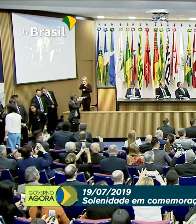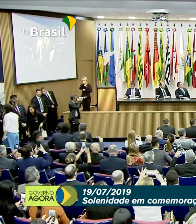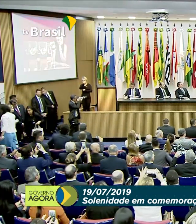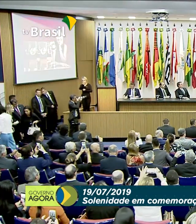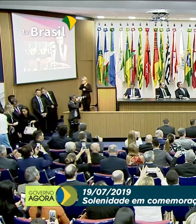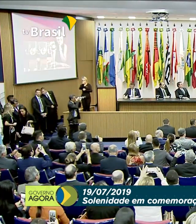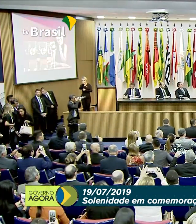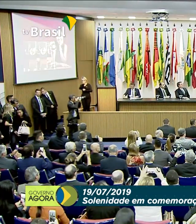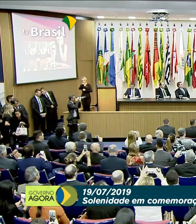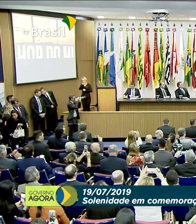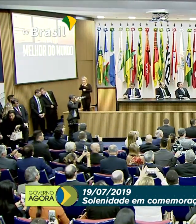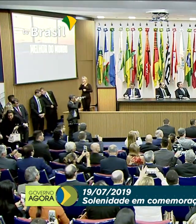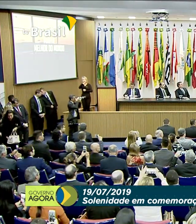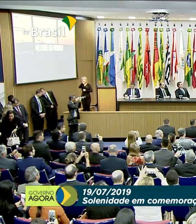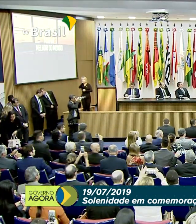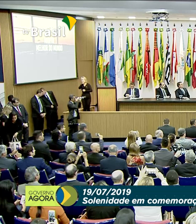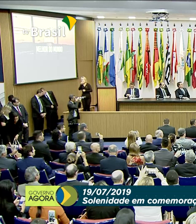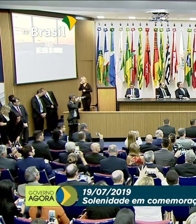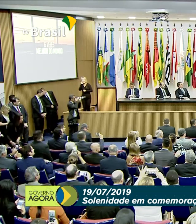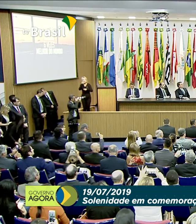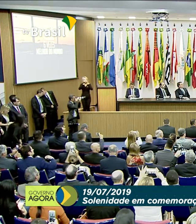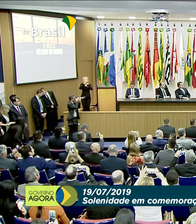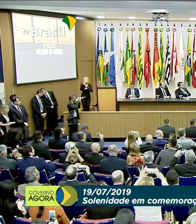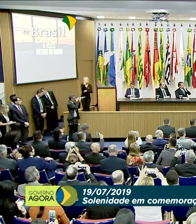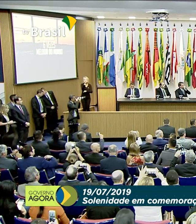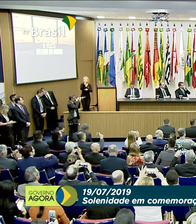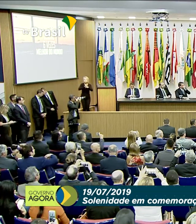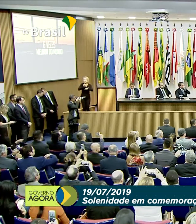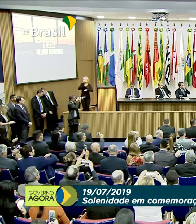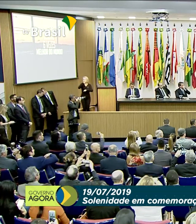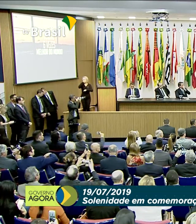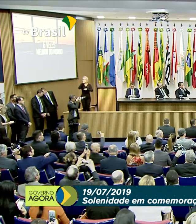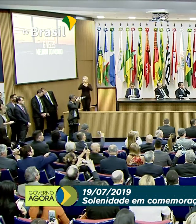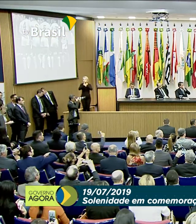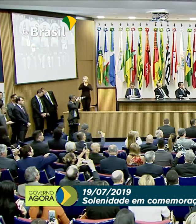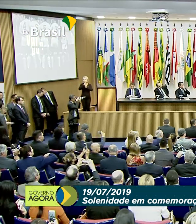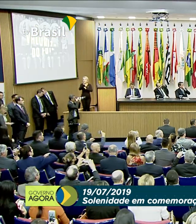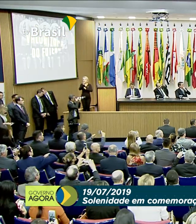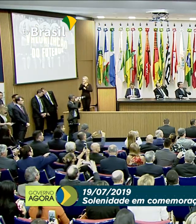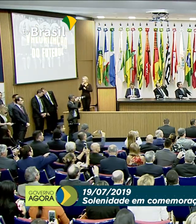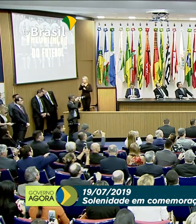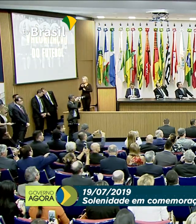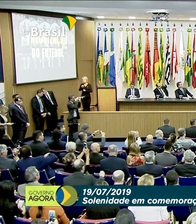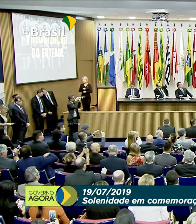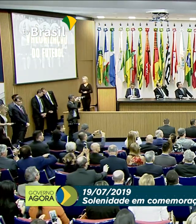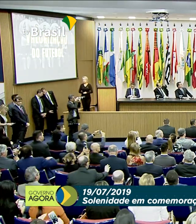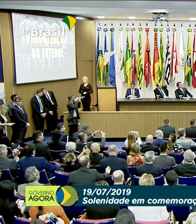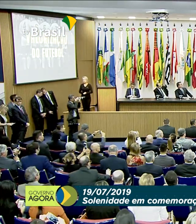Nascimento, o Pelé, e Marta, escolhida 6 vezes como melhor jogadora do mundo pela FIFA.